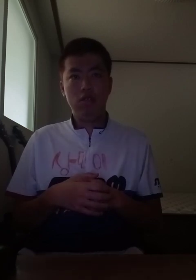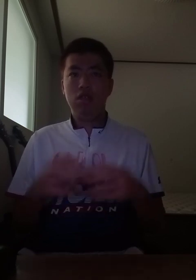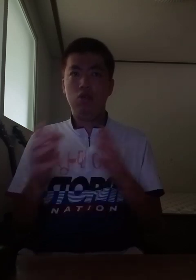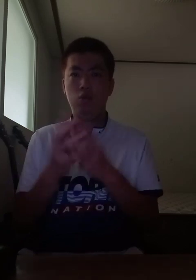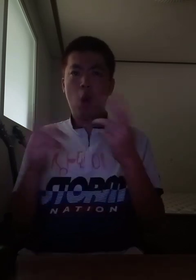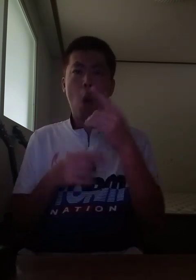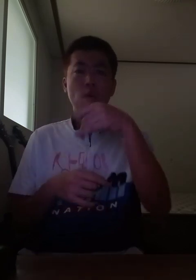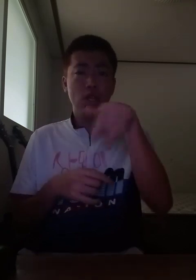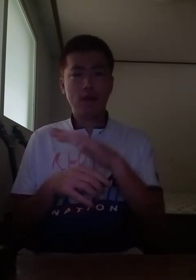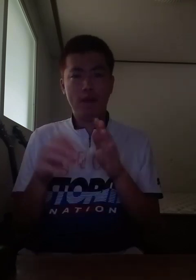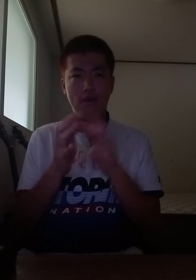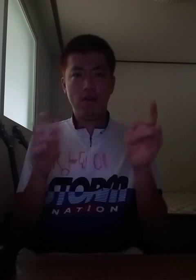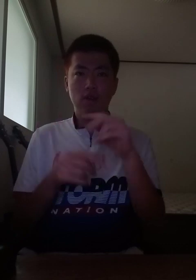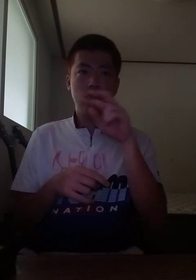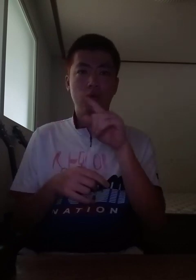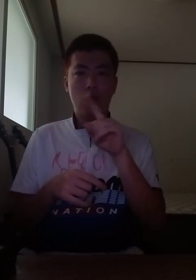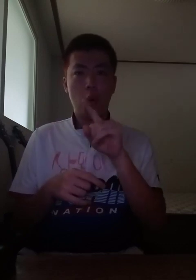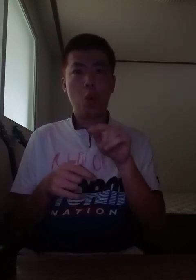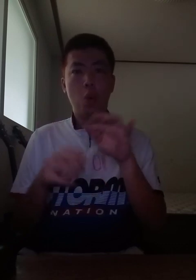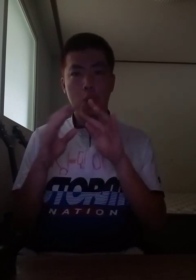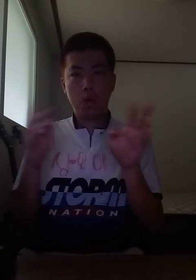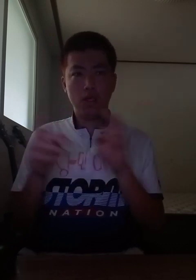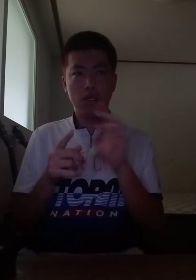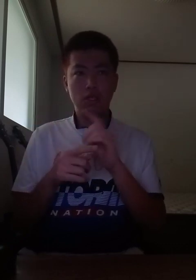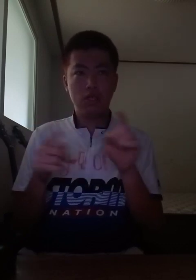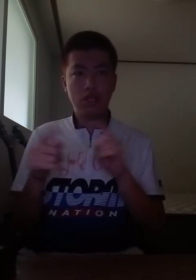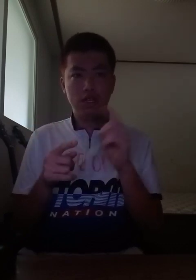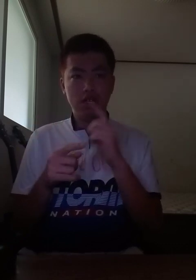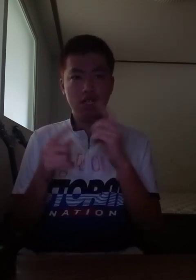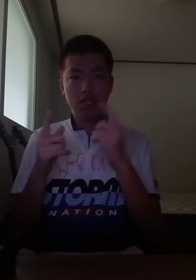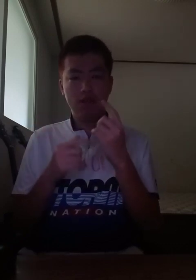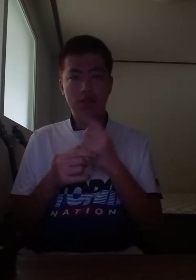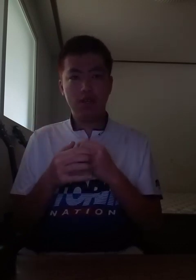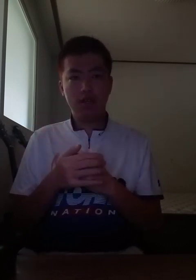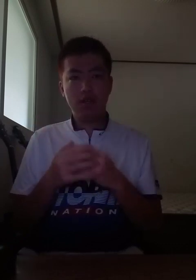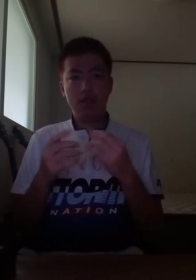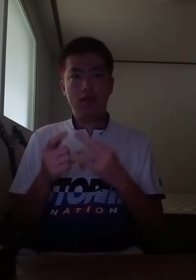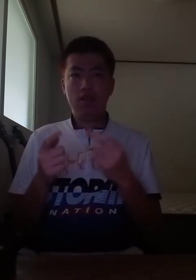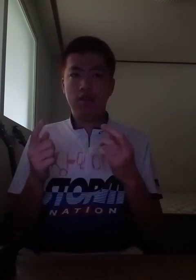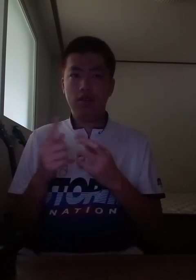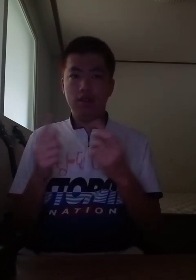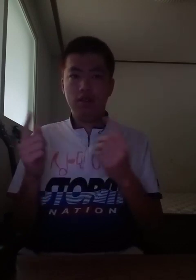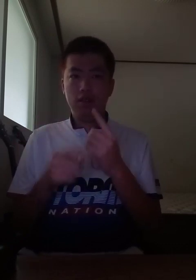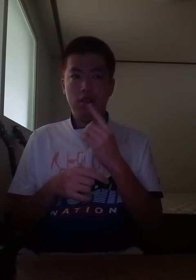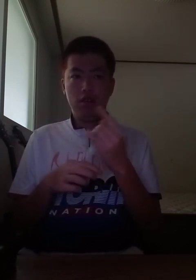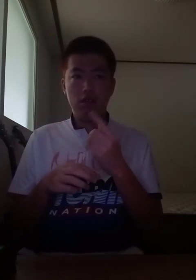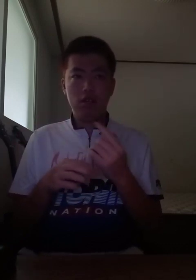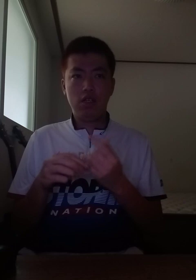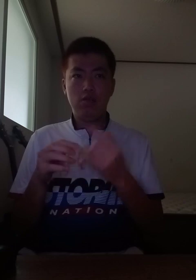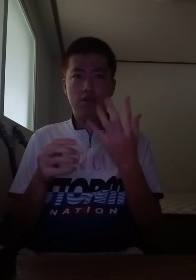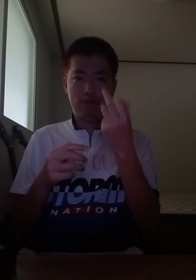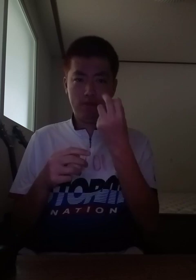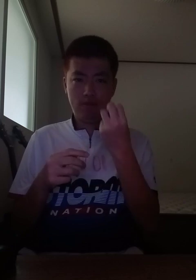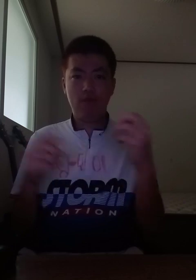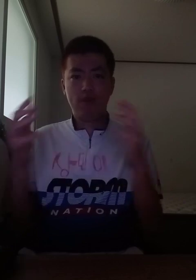강력 범죄를 예방하기 위해서 동네 곳곳에 설치된 CCTV에는 요즘 음성 기능이 더해진 비상벨까지 많이